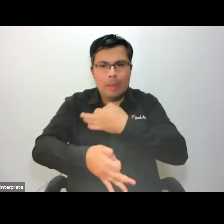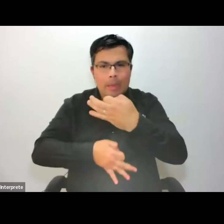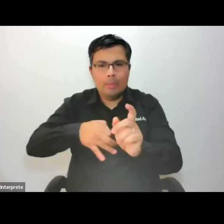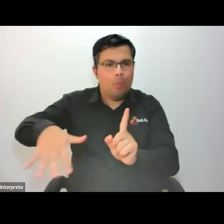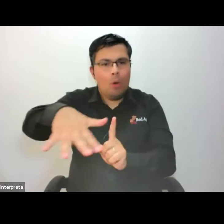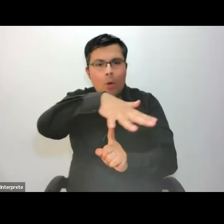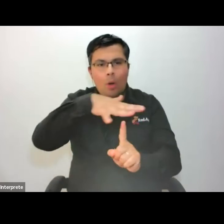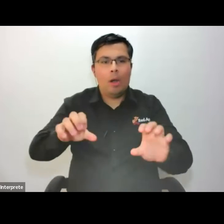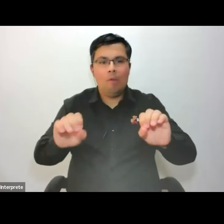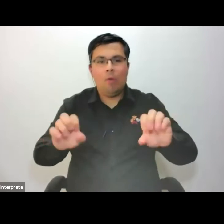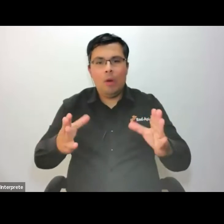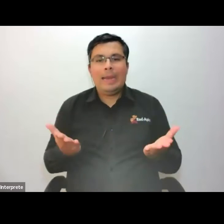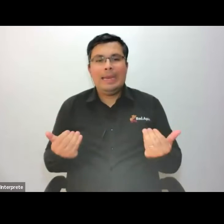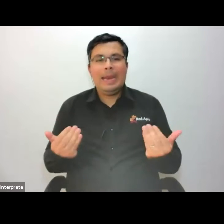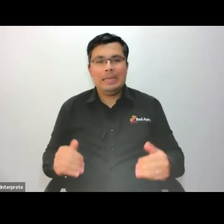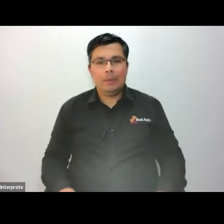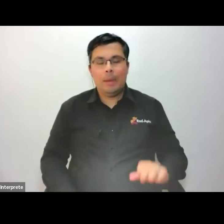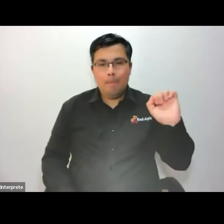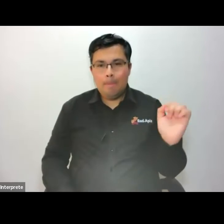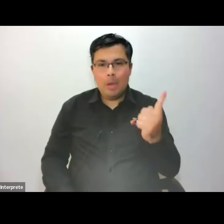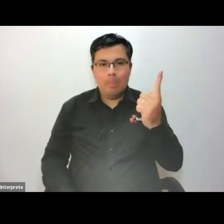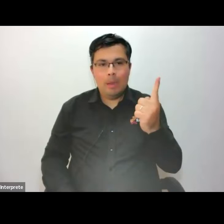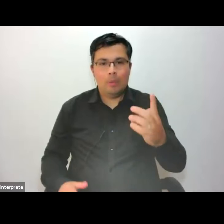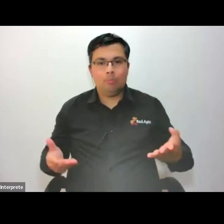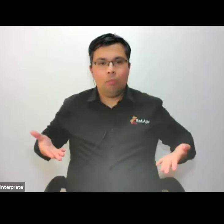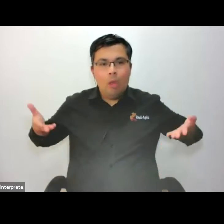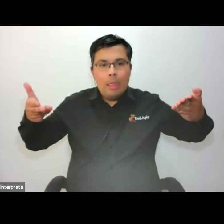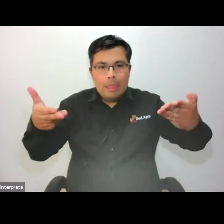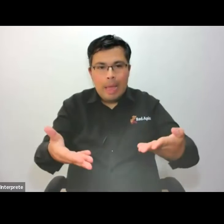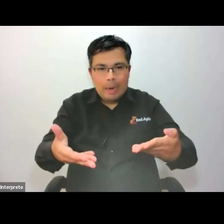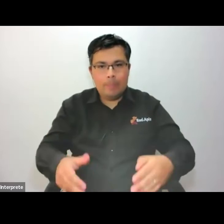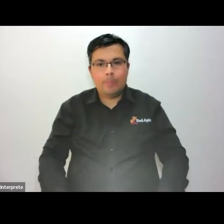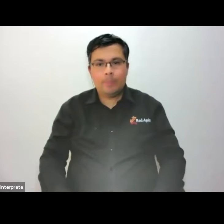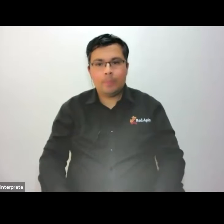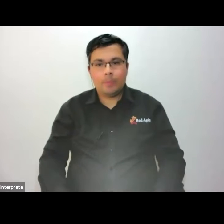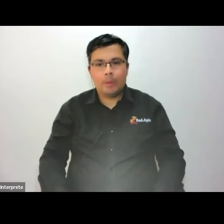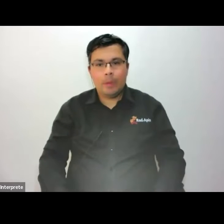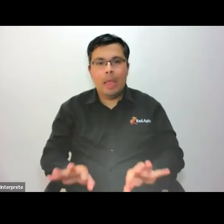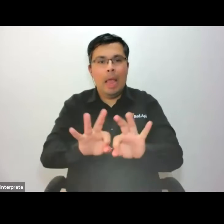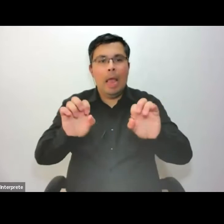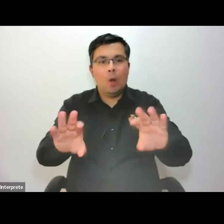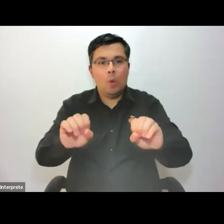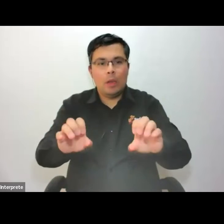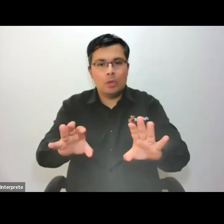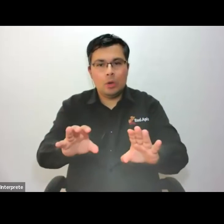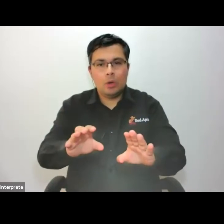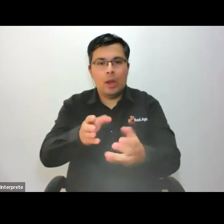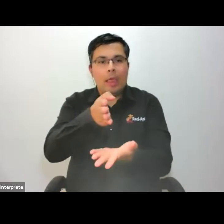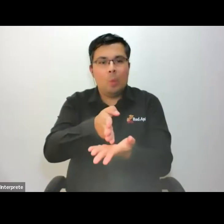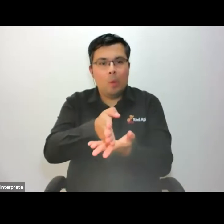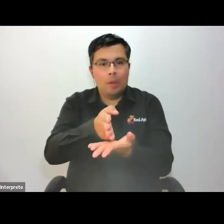necesidad, primero, de contribuir a la formación de las comunidades educativas, tal como nos mandata la ley,